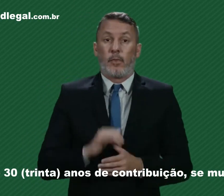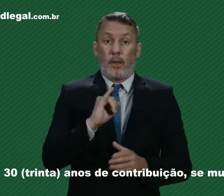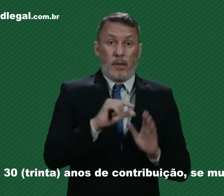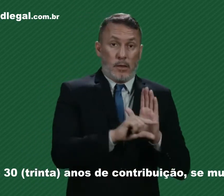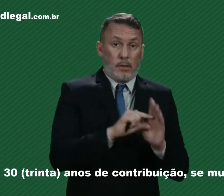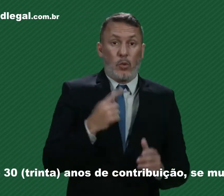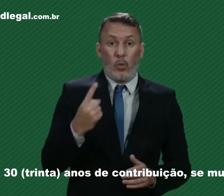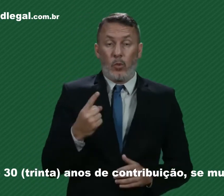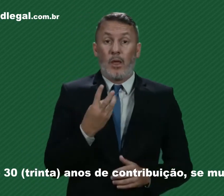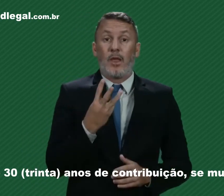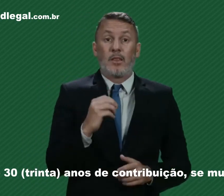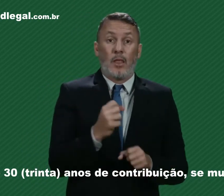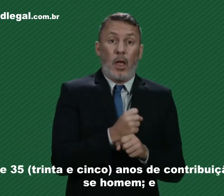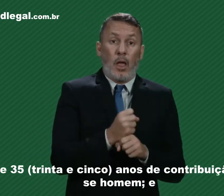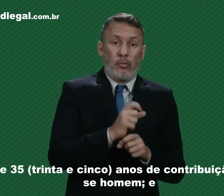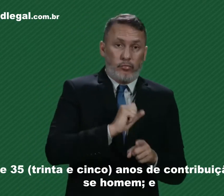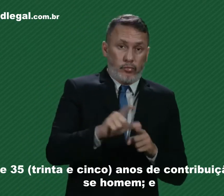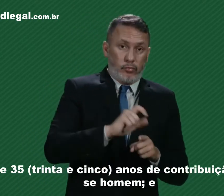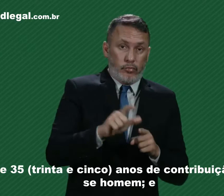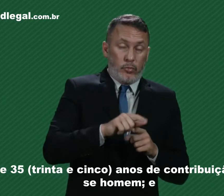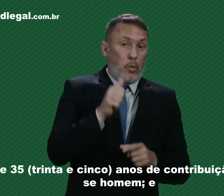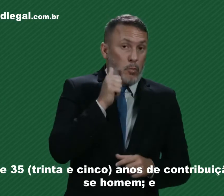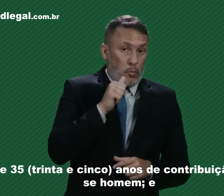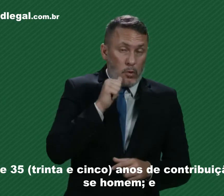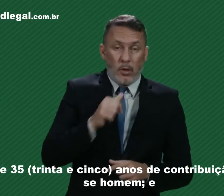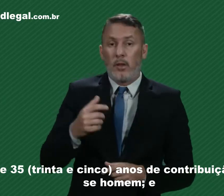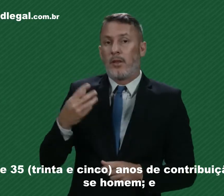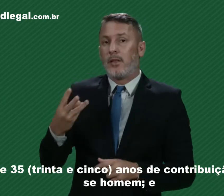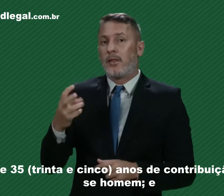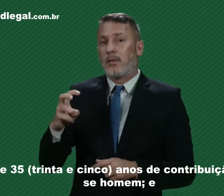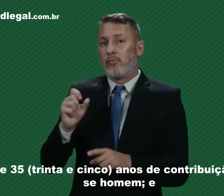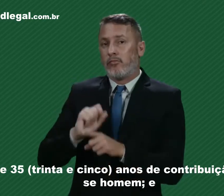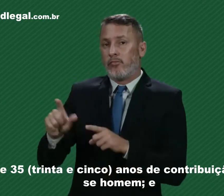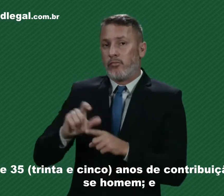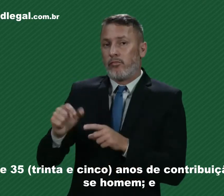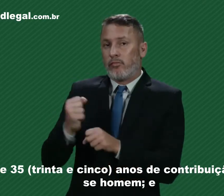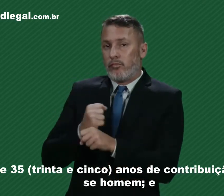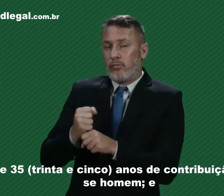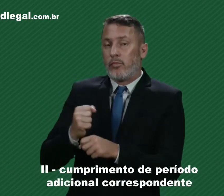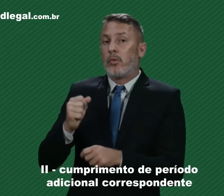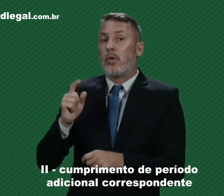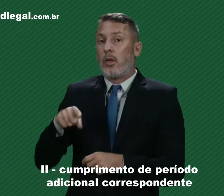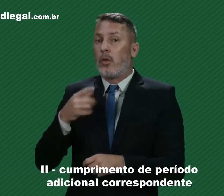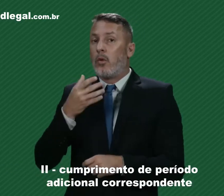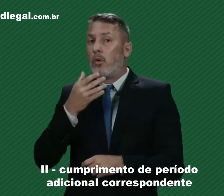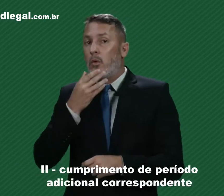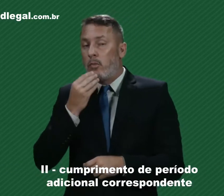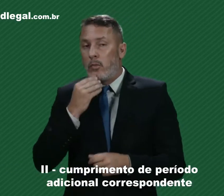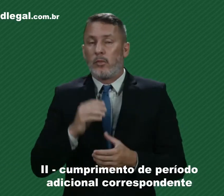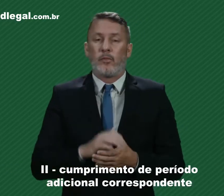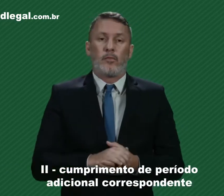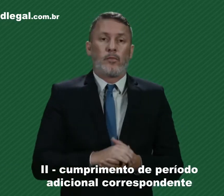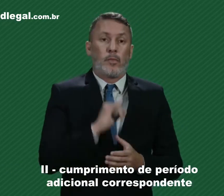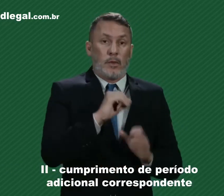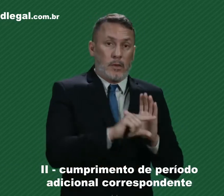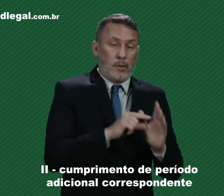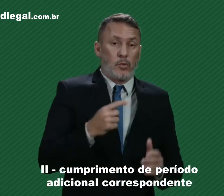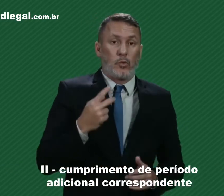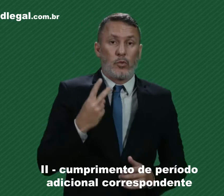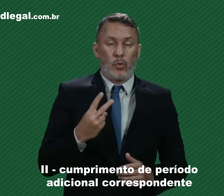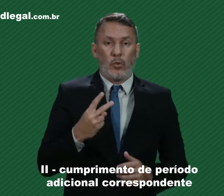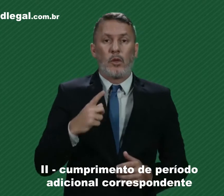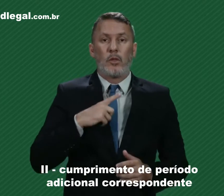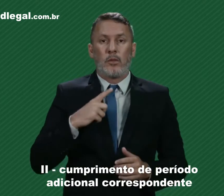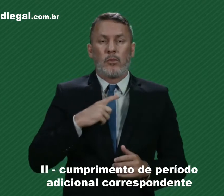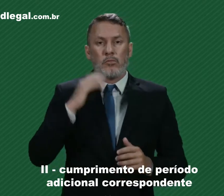30 anos de contribuição se mulher e 35 anos de contribuição se homem e, inciso 2, cumprimento de